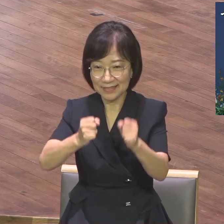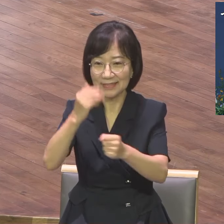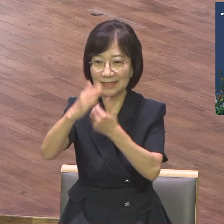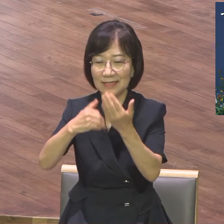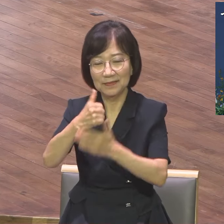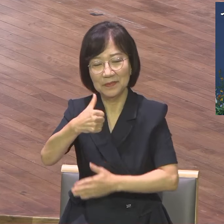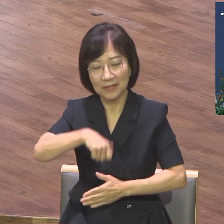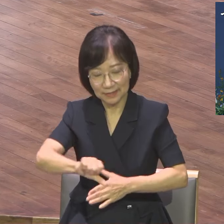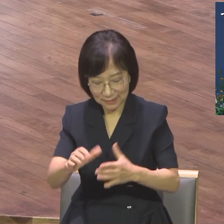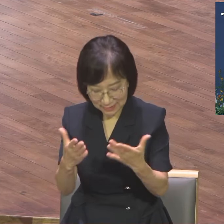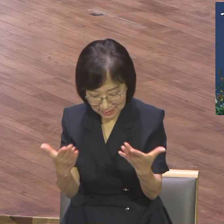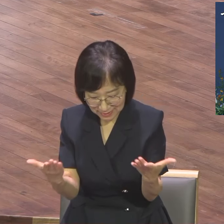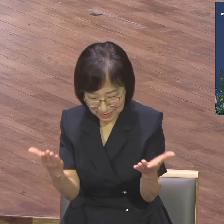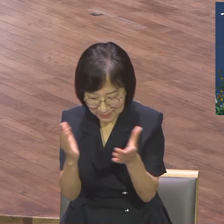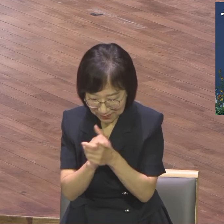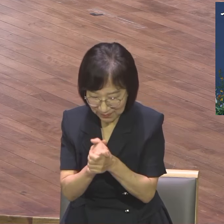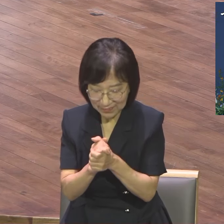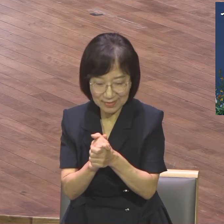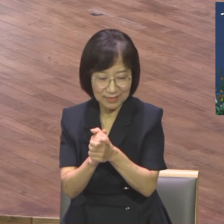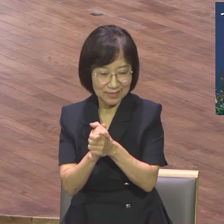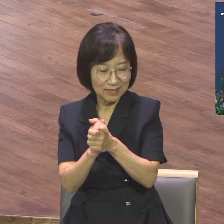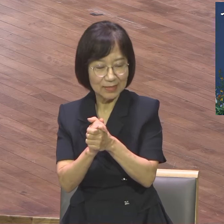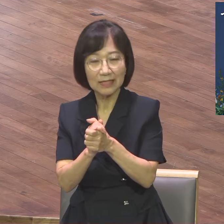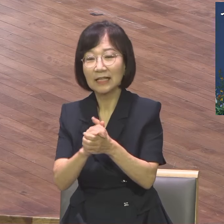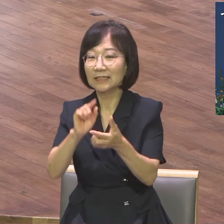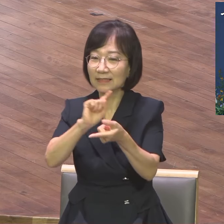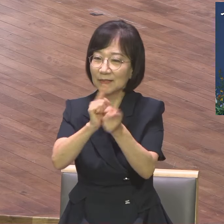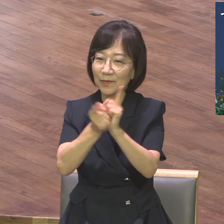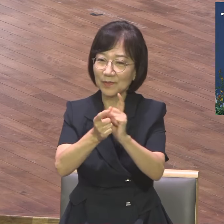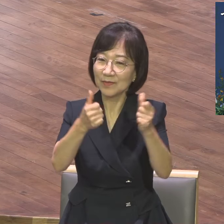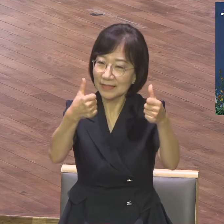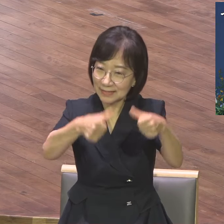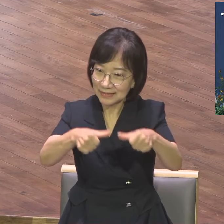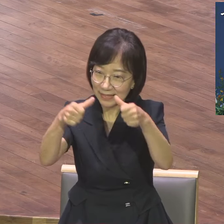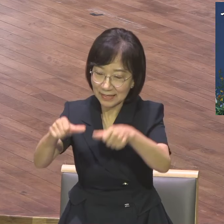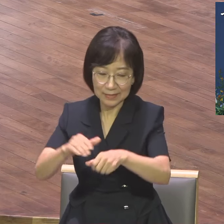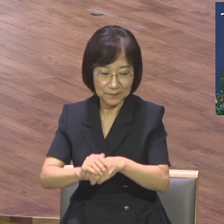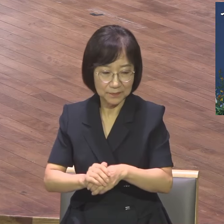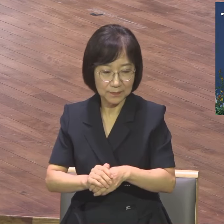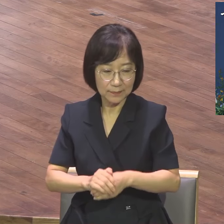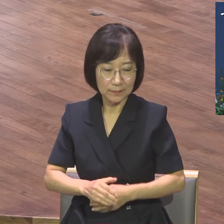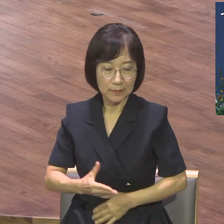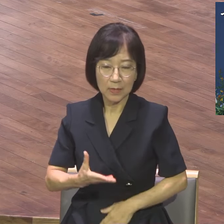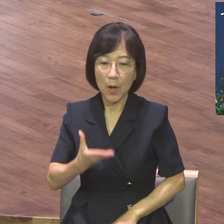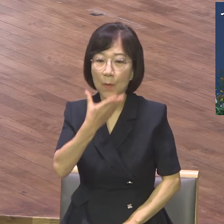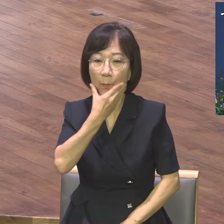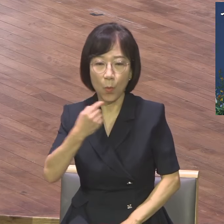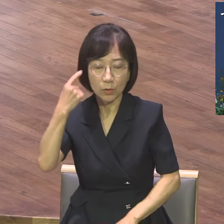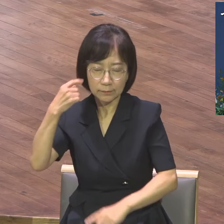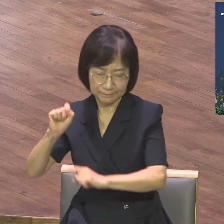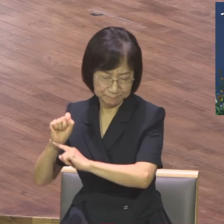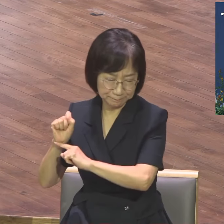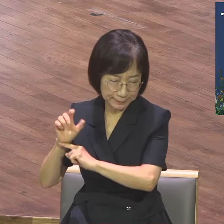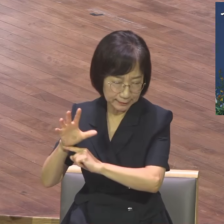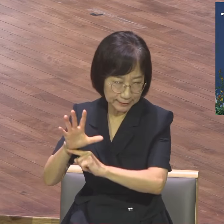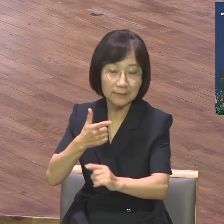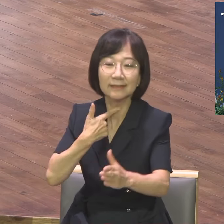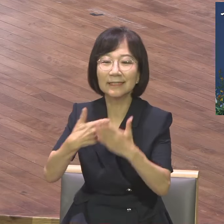하나님의 아들이십니다. 아멘. 우리 서로 인사합시다. 복음의 광채를 체험합시다.